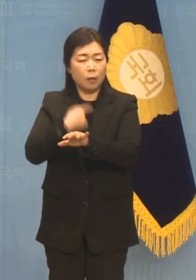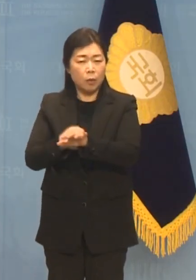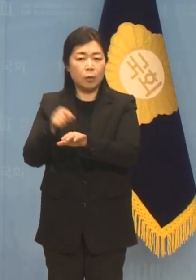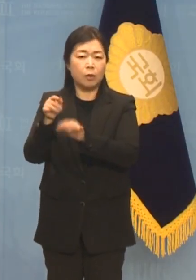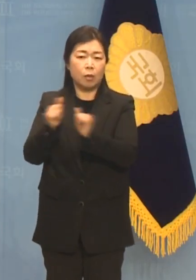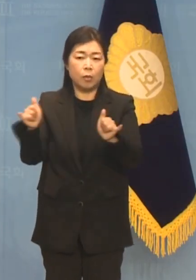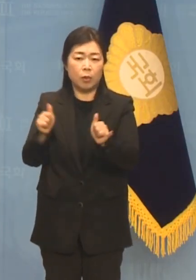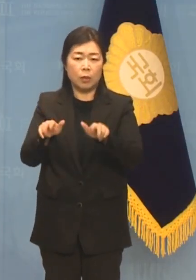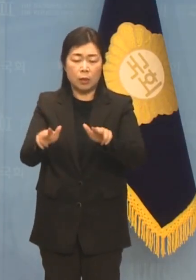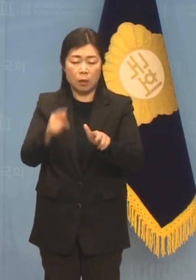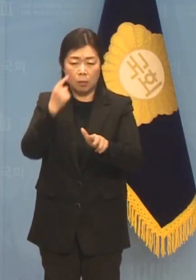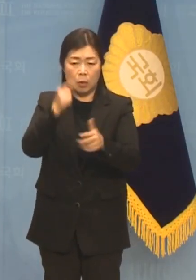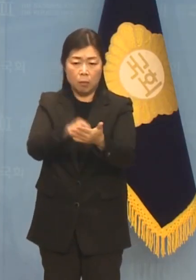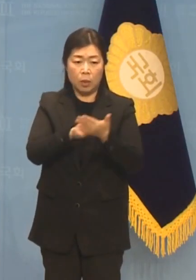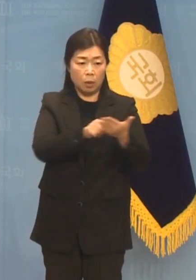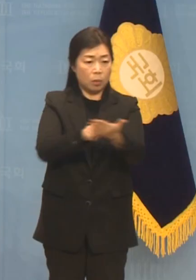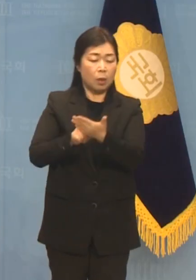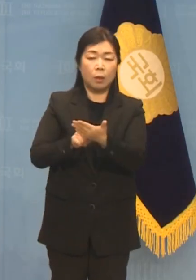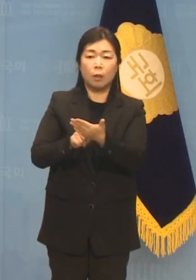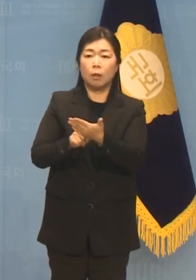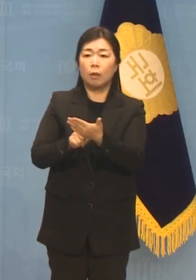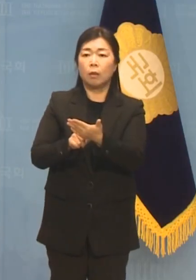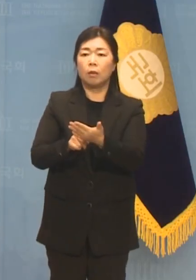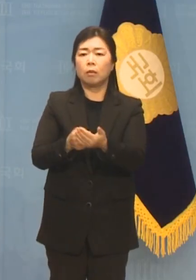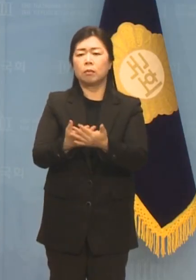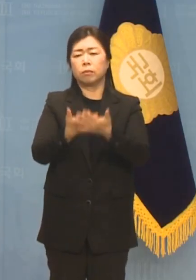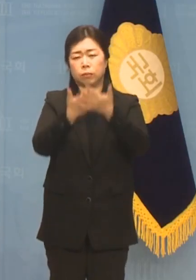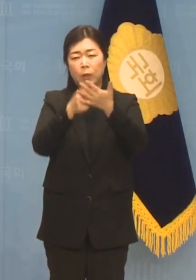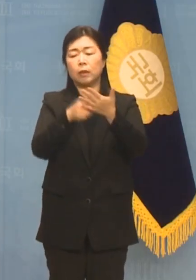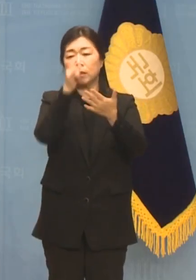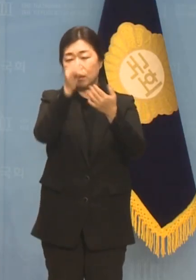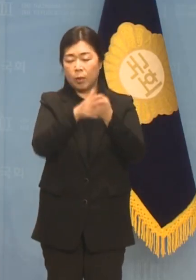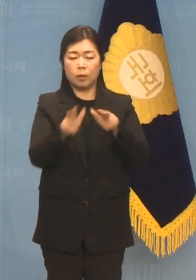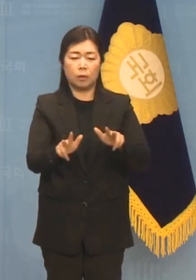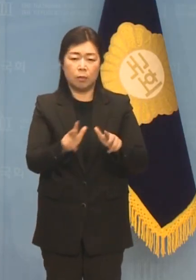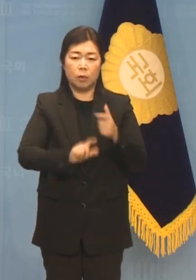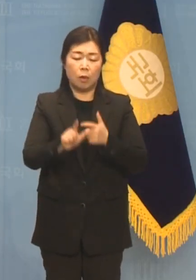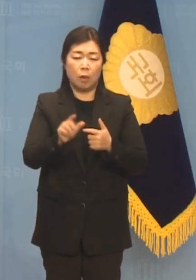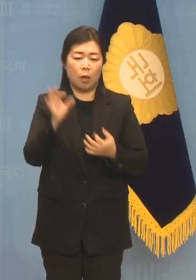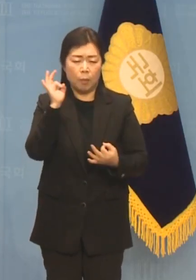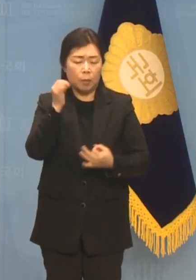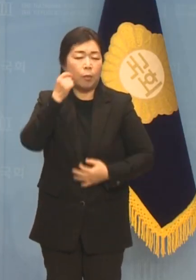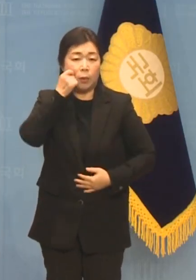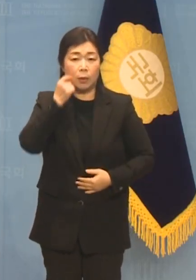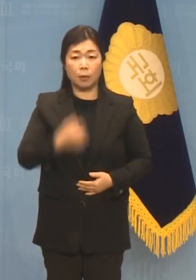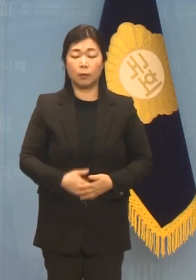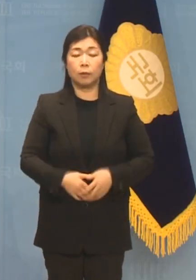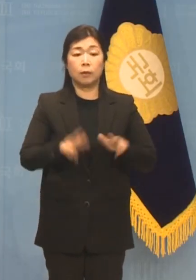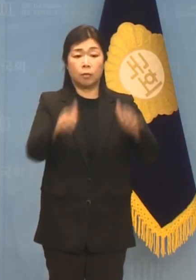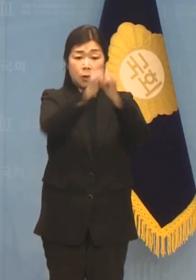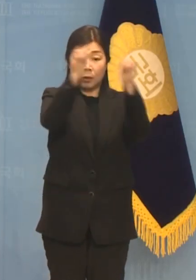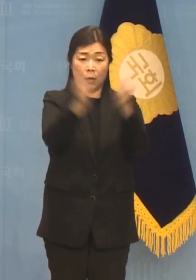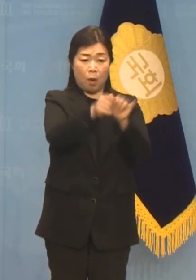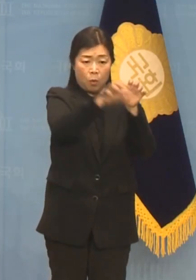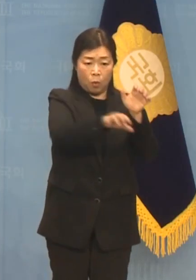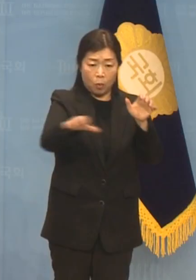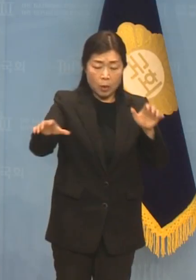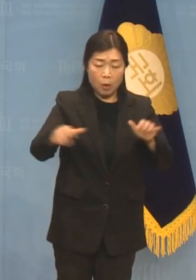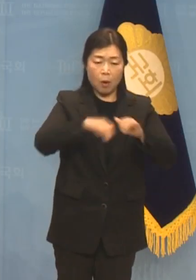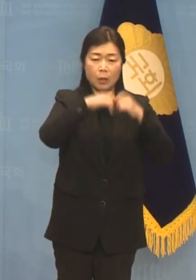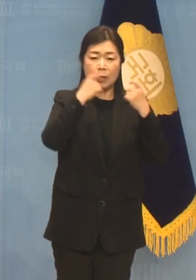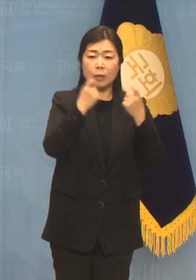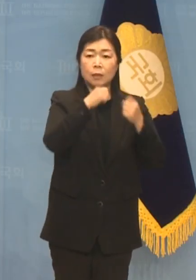세력이 속속 드러나고 있습니다. 더 이상 좌시할 수 없습니다. 이제 우리 사회 곳곳에서